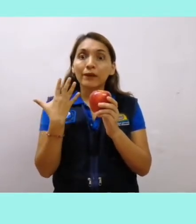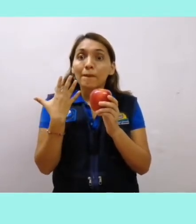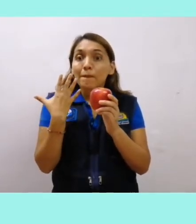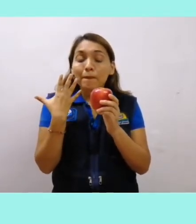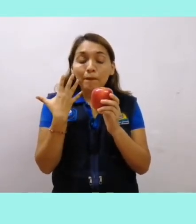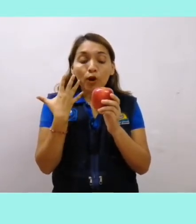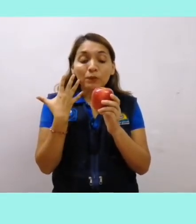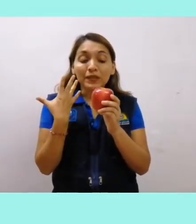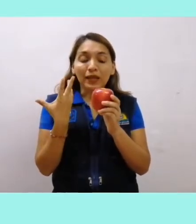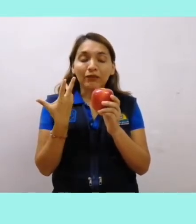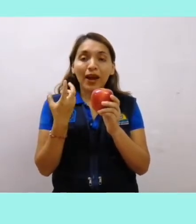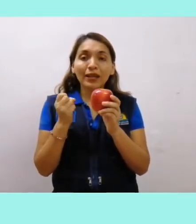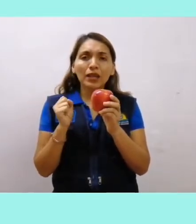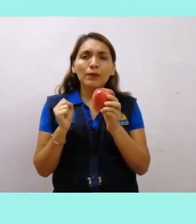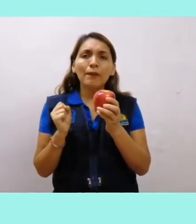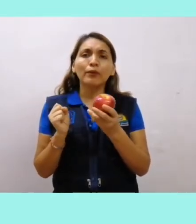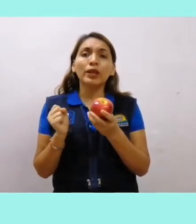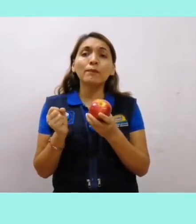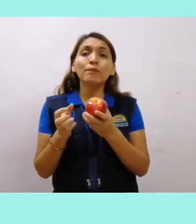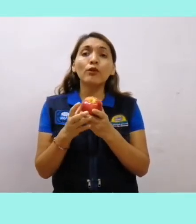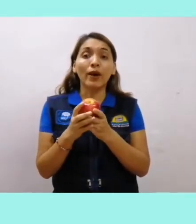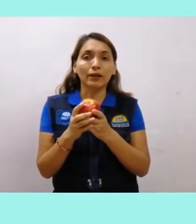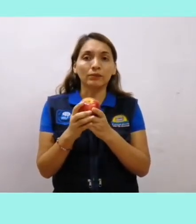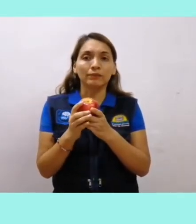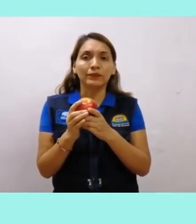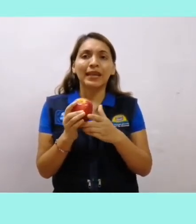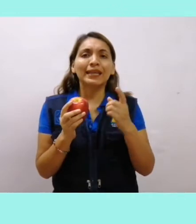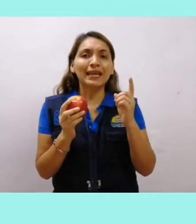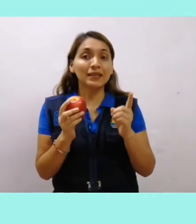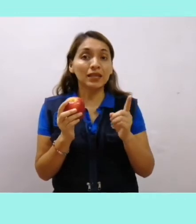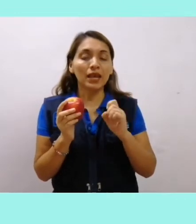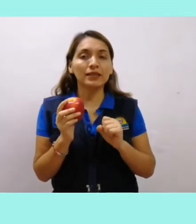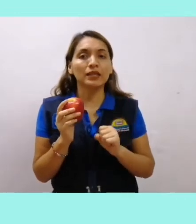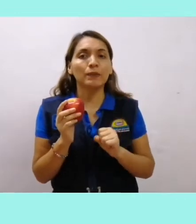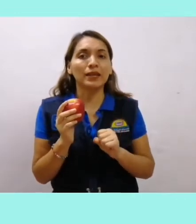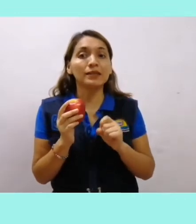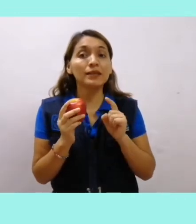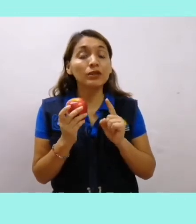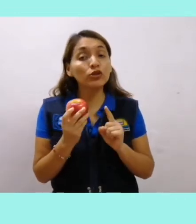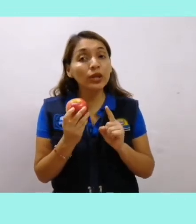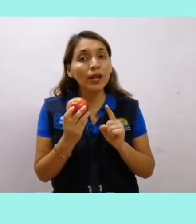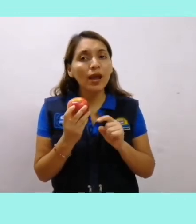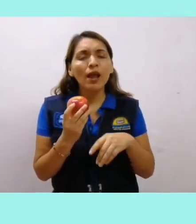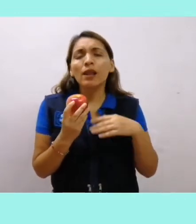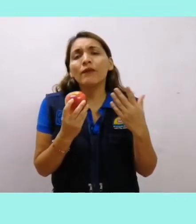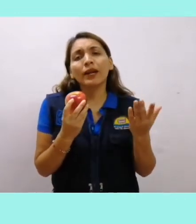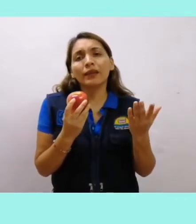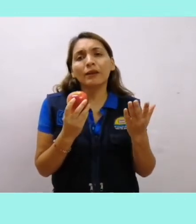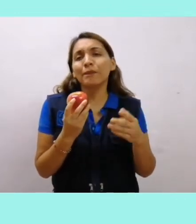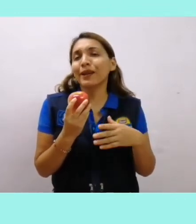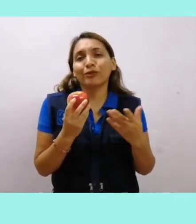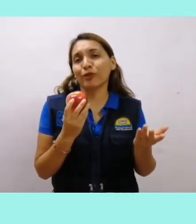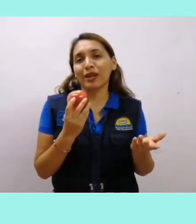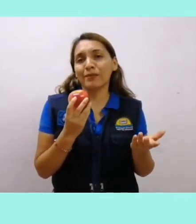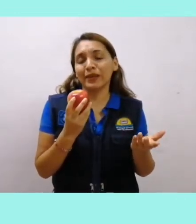observar Y va a poder probar Y así Esa experiencia sensorial Le va a quedar Para toda la vida